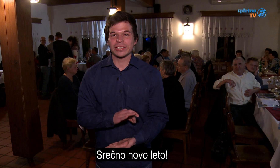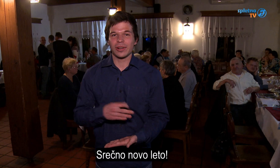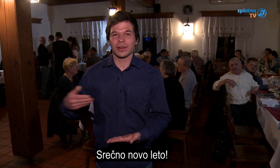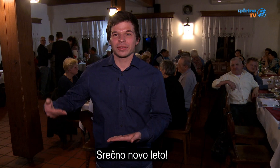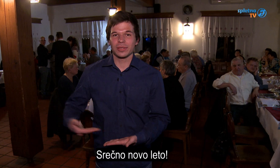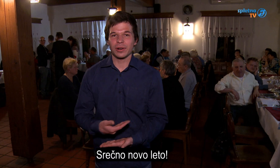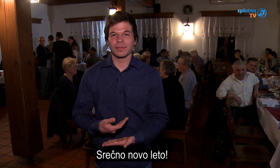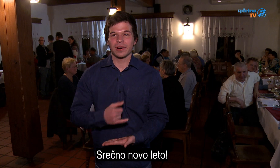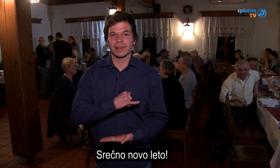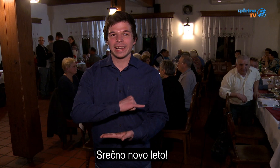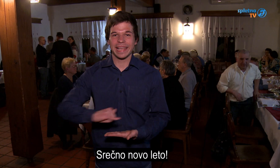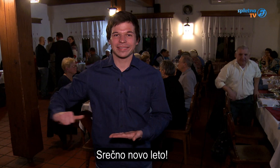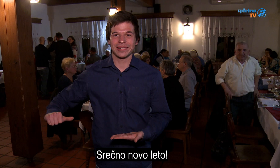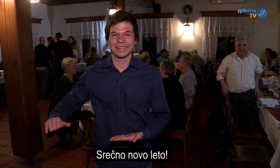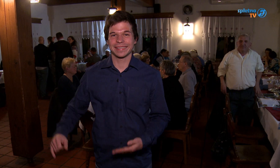Srečno novo leto.